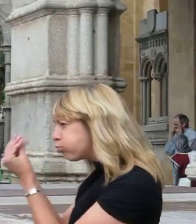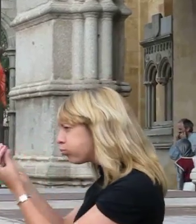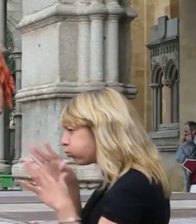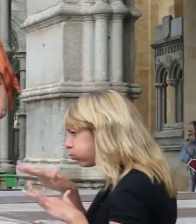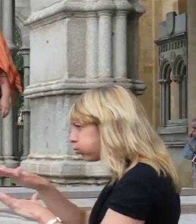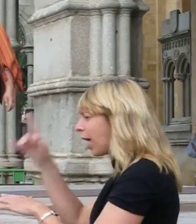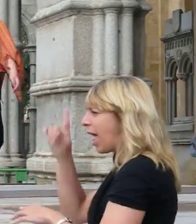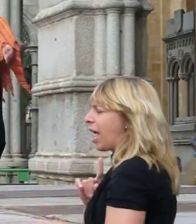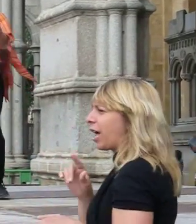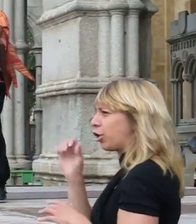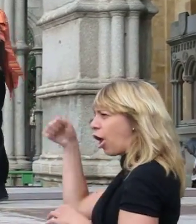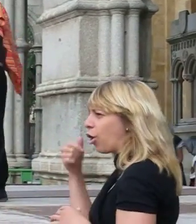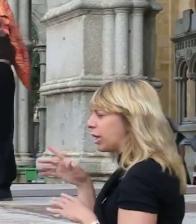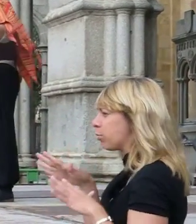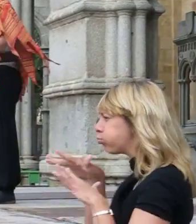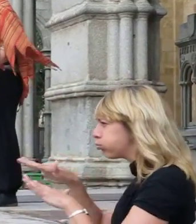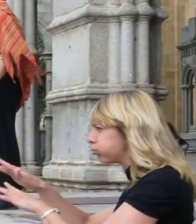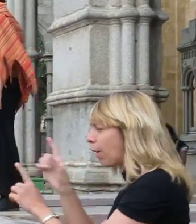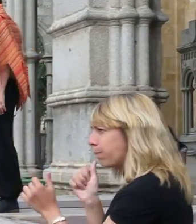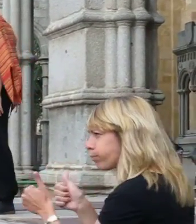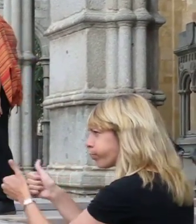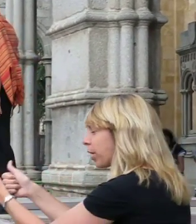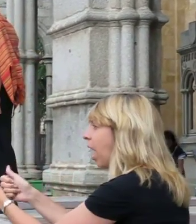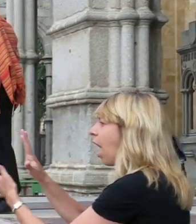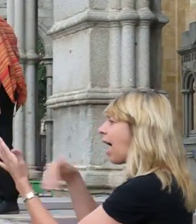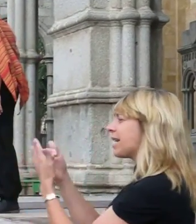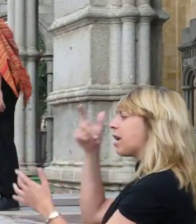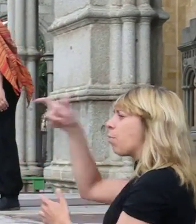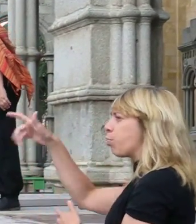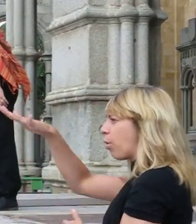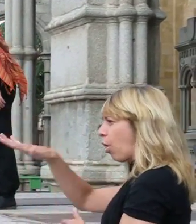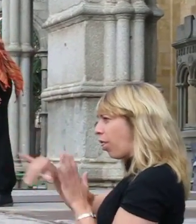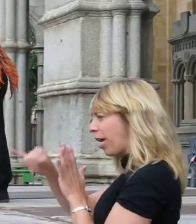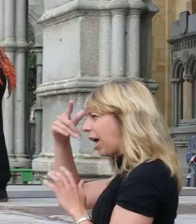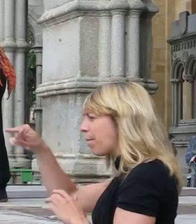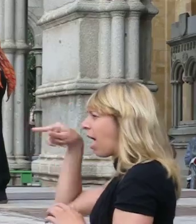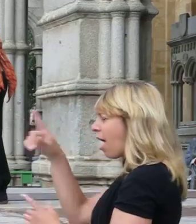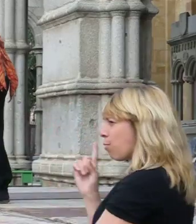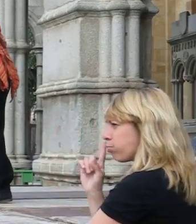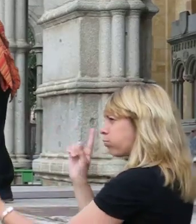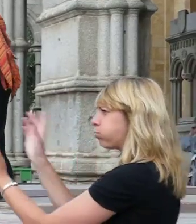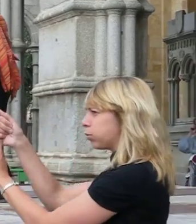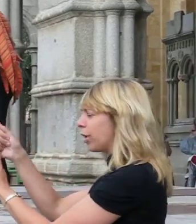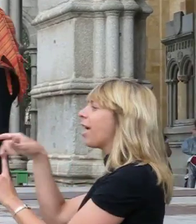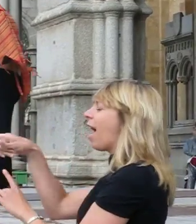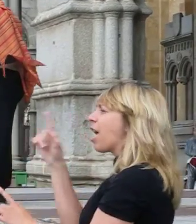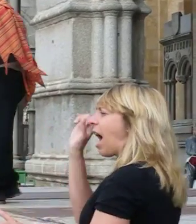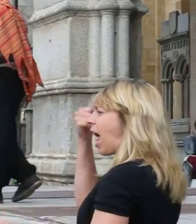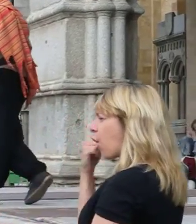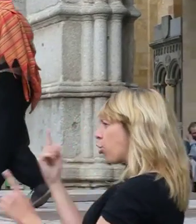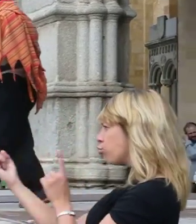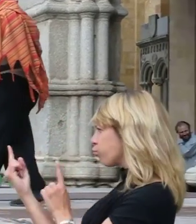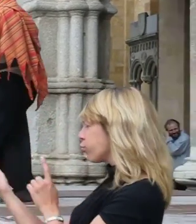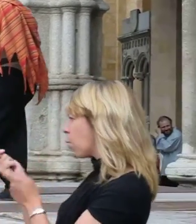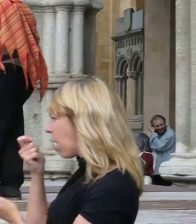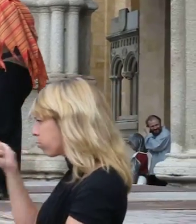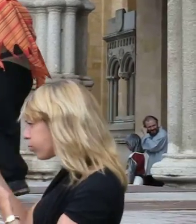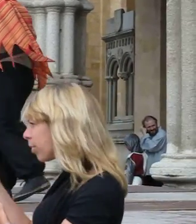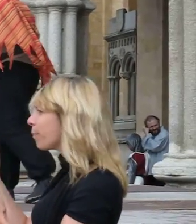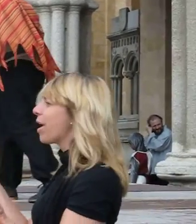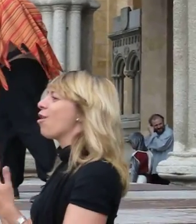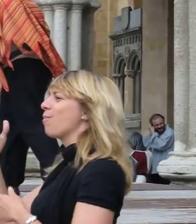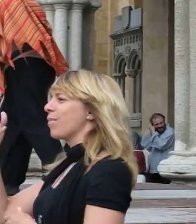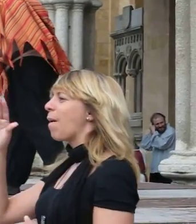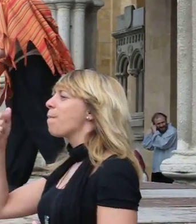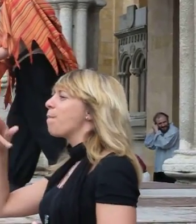ejército aragonés. En la localidad de Cantiveros lograron alcanzarlos y retaron al rey de Aragón. Pero Blasco y su sobrino